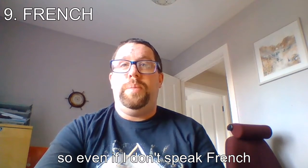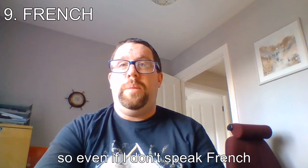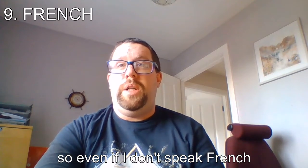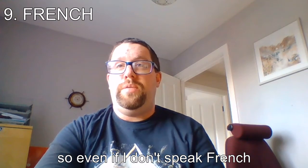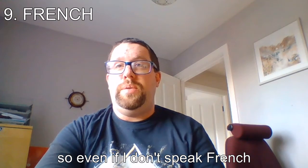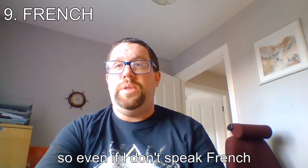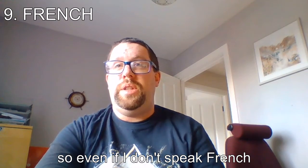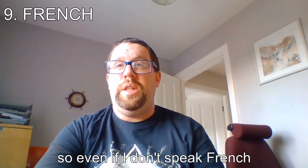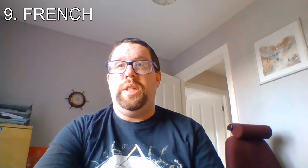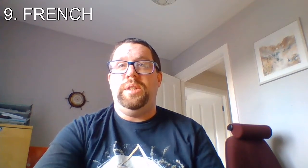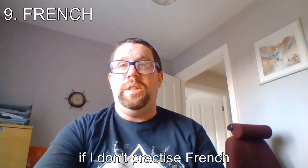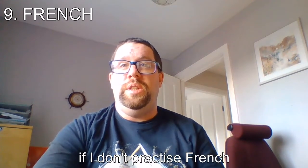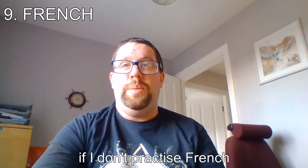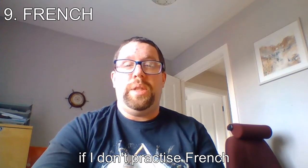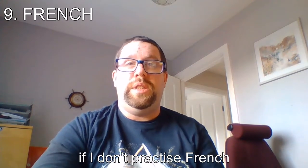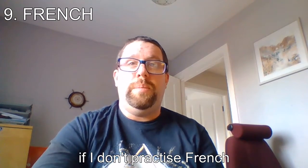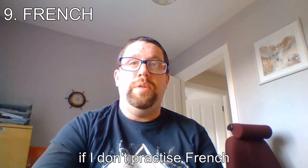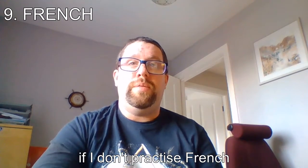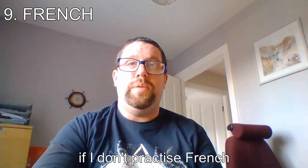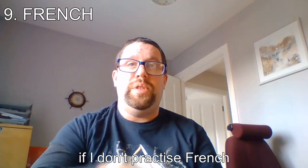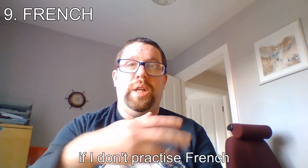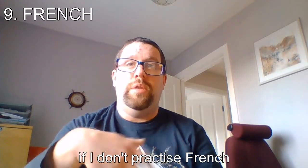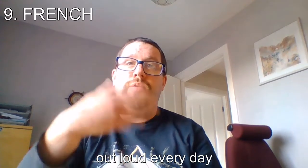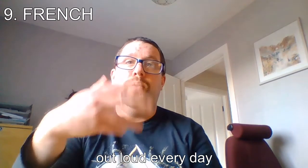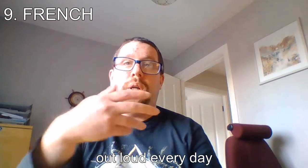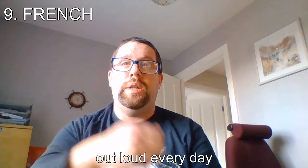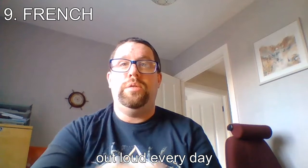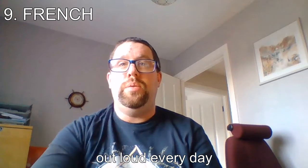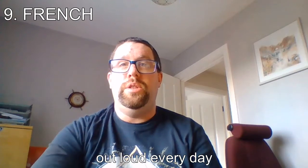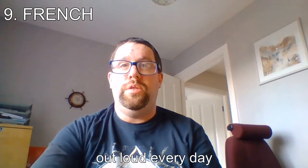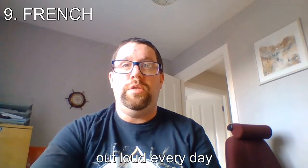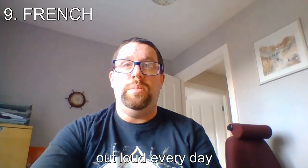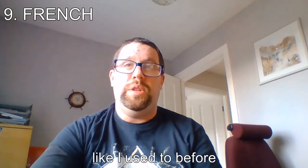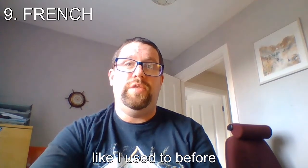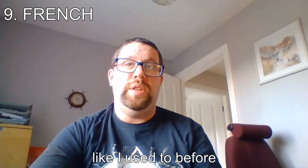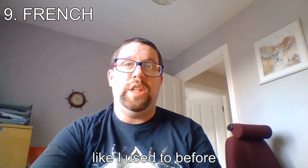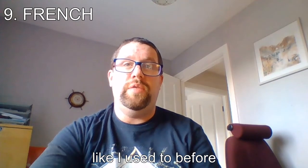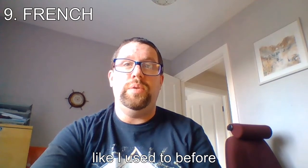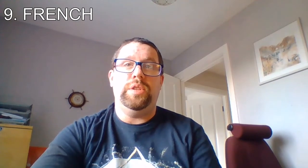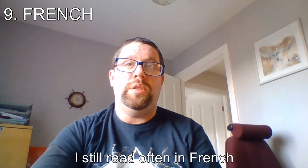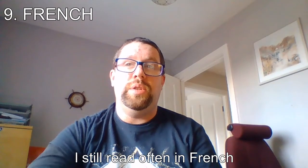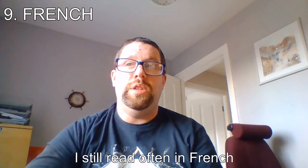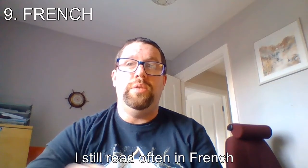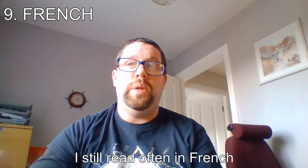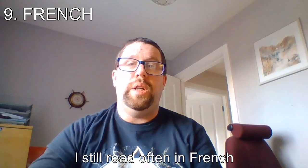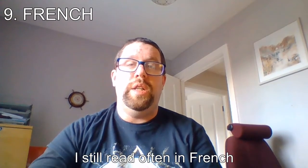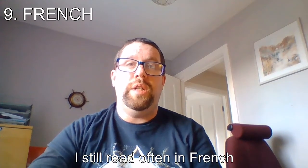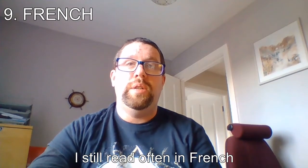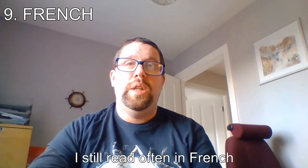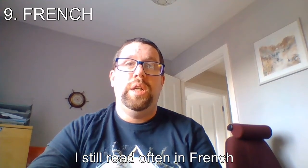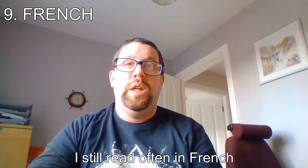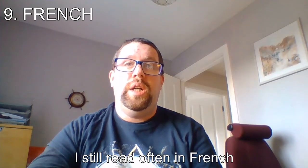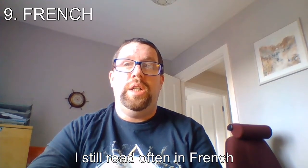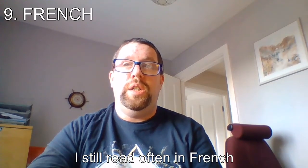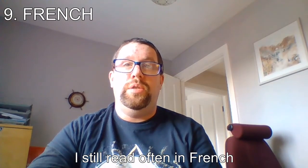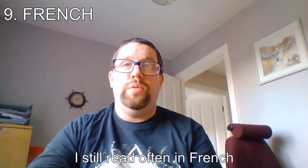pas le français, si je ne pratique plus le français à haute voix tous les jours comme je le faisais avant, je continue à lire